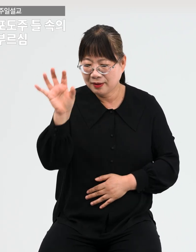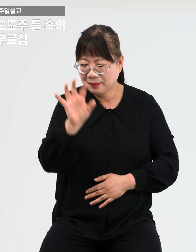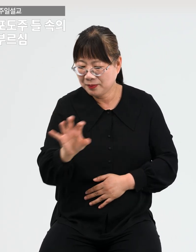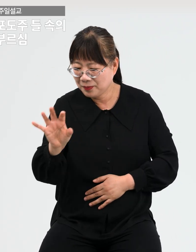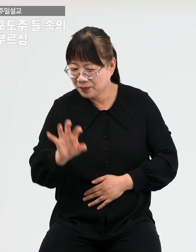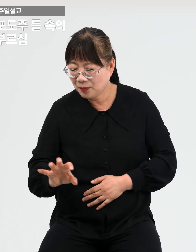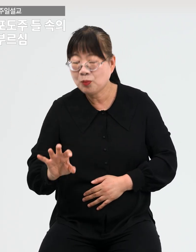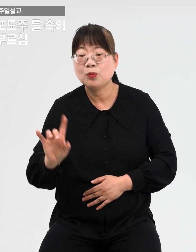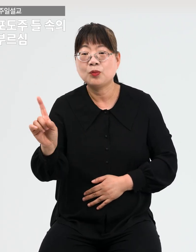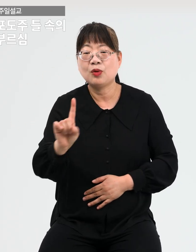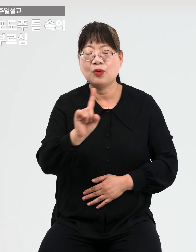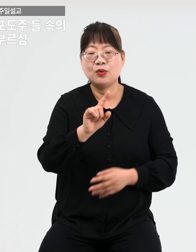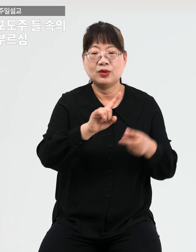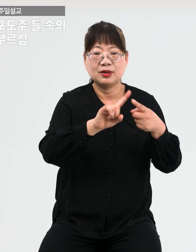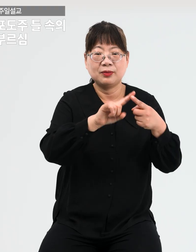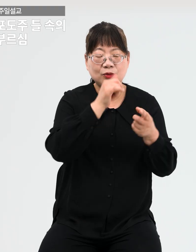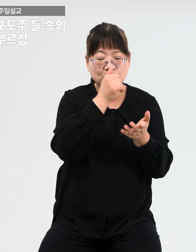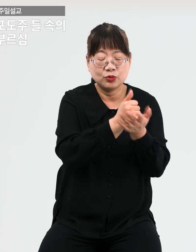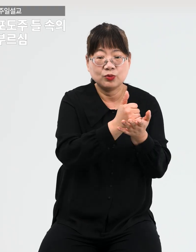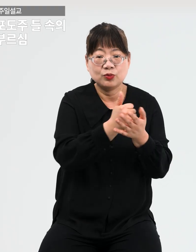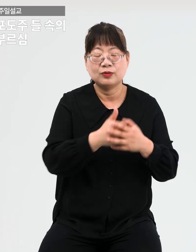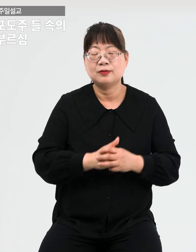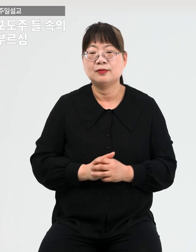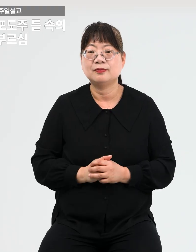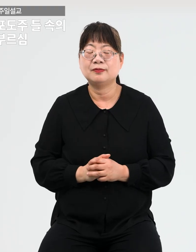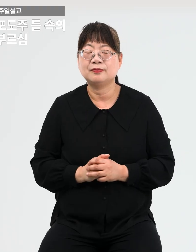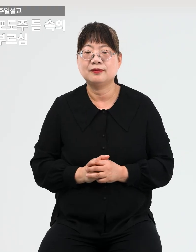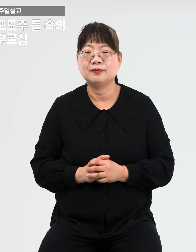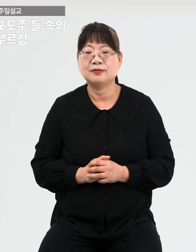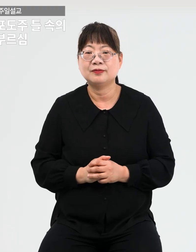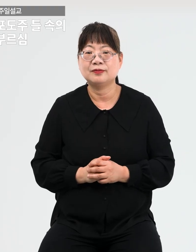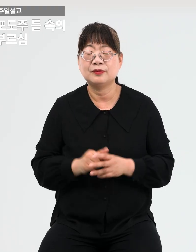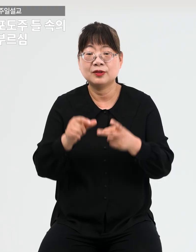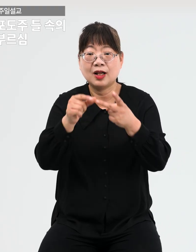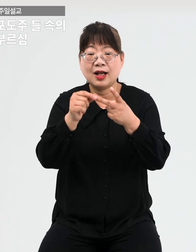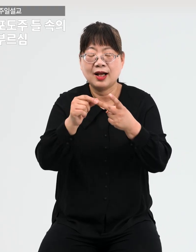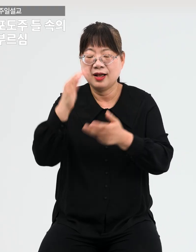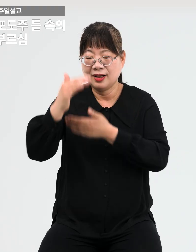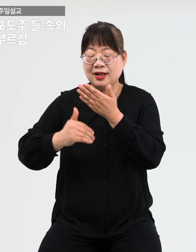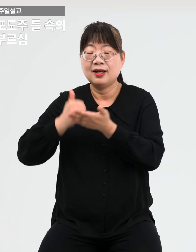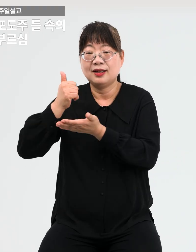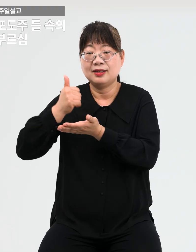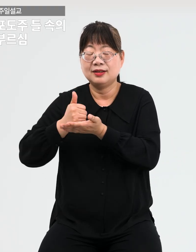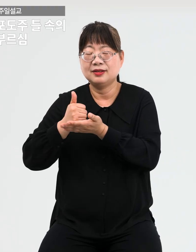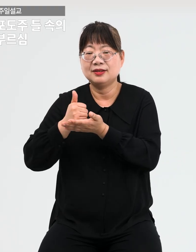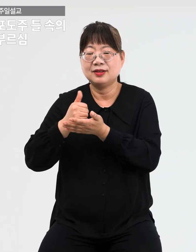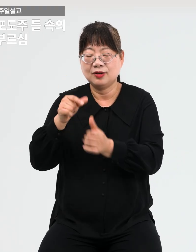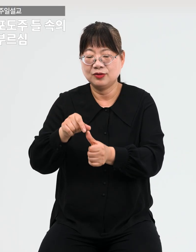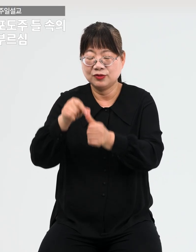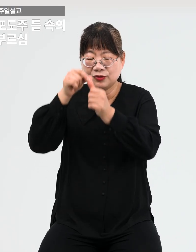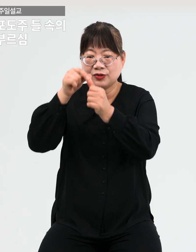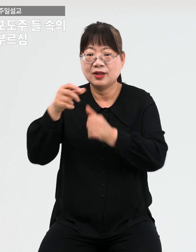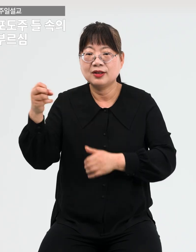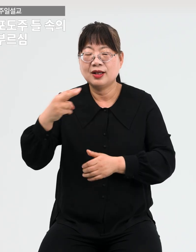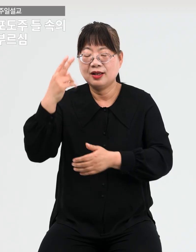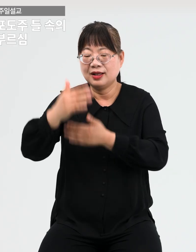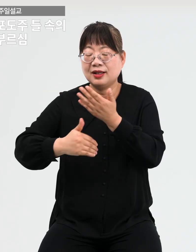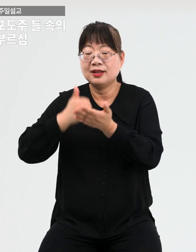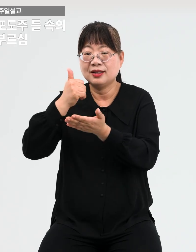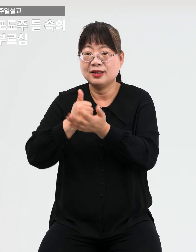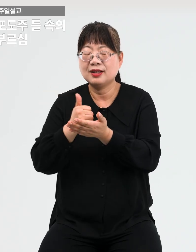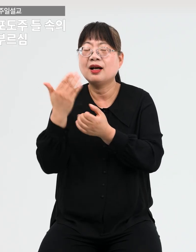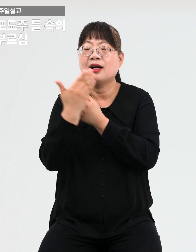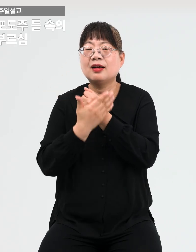했습니다. 죄가 순환이 되고 더불어 하나님의 구원과